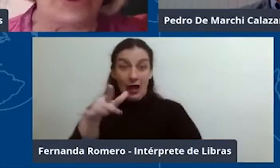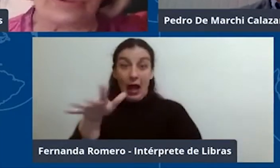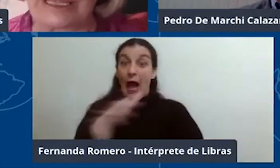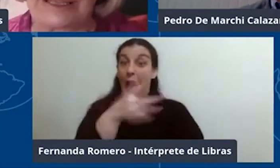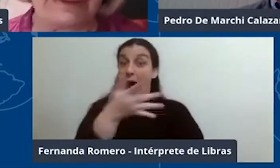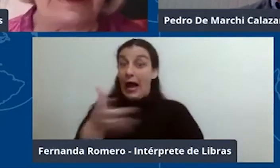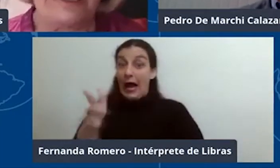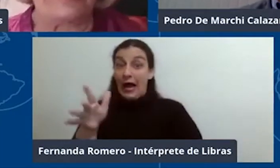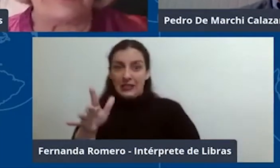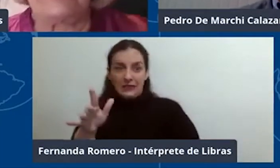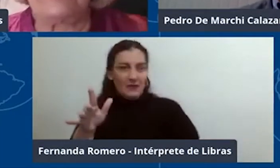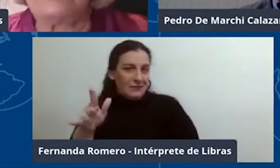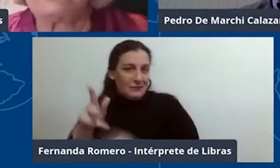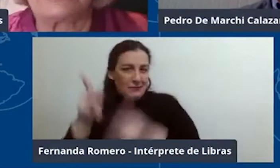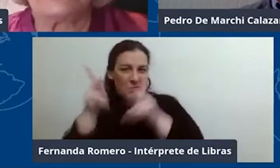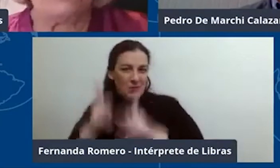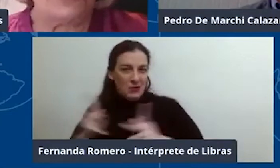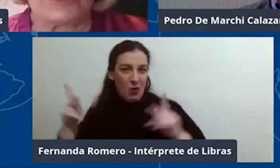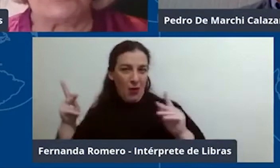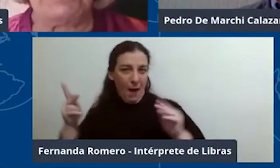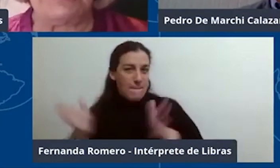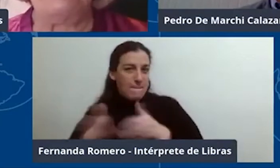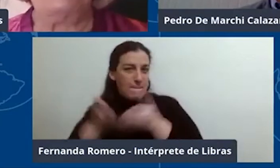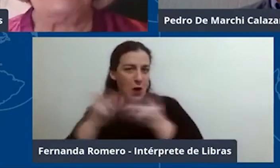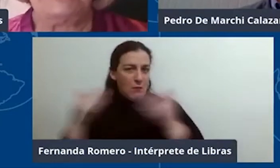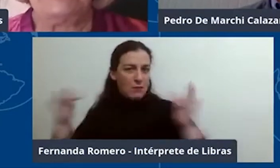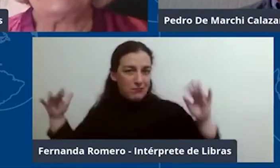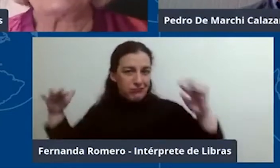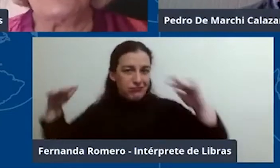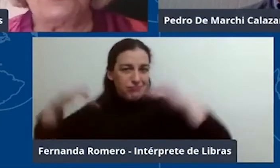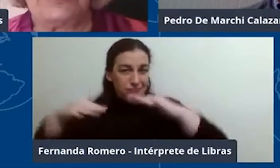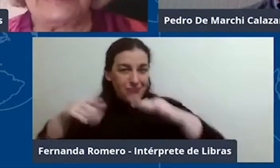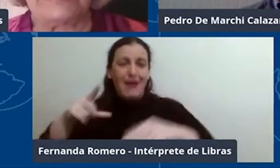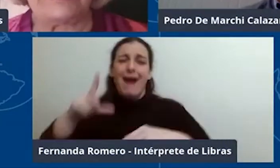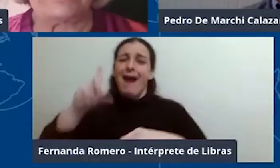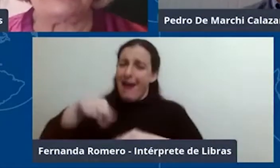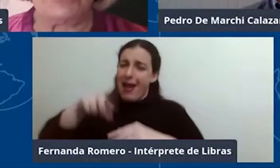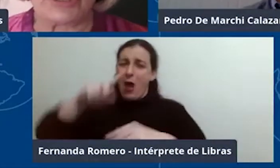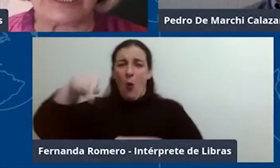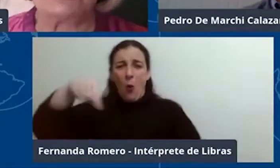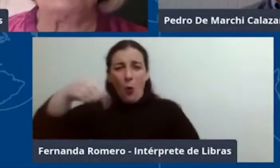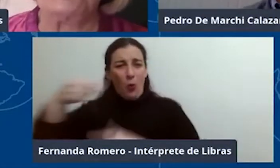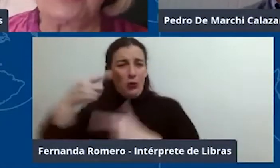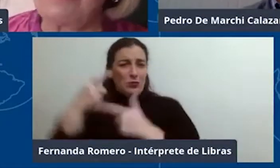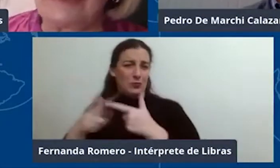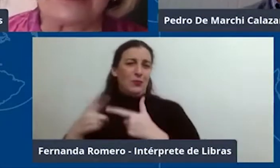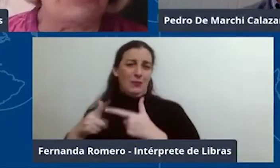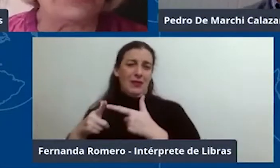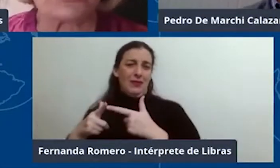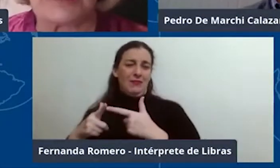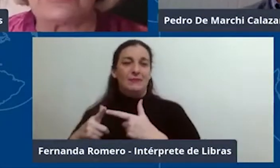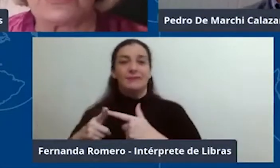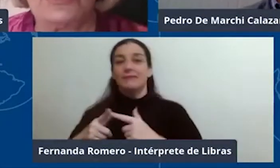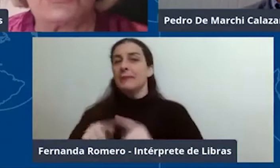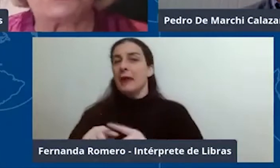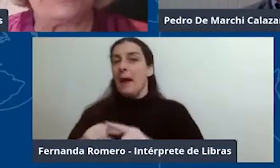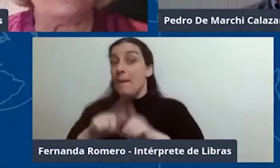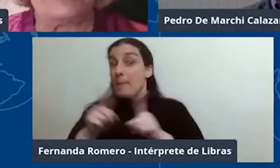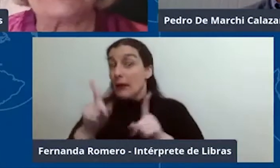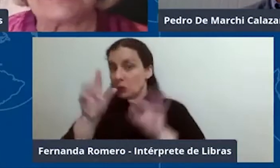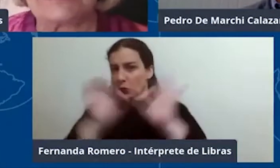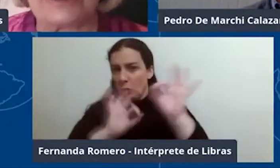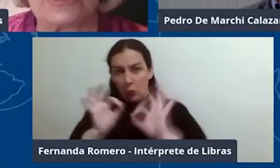por tudo que era lá, e aí você cria outro problema. Então, ele mostrando, mas é um projeto que